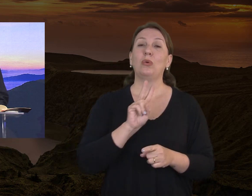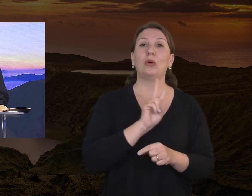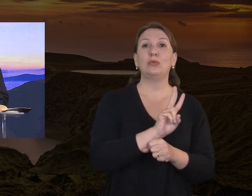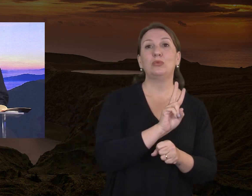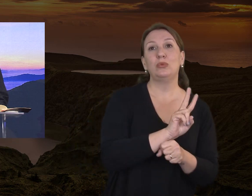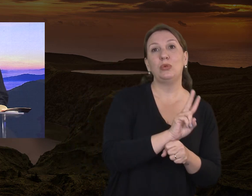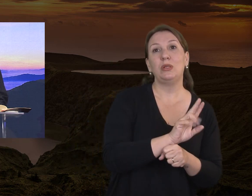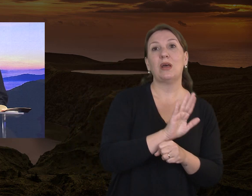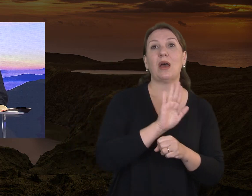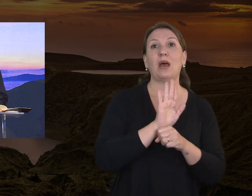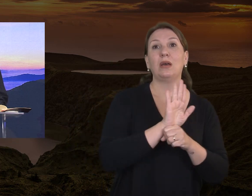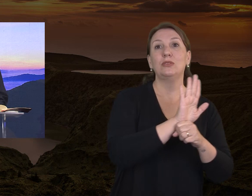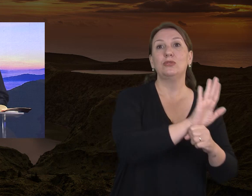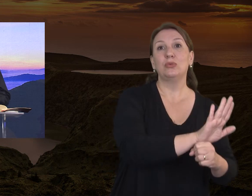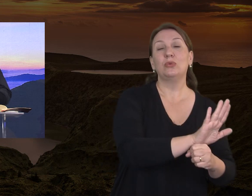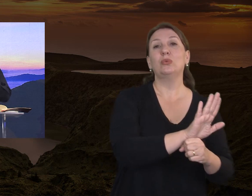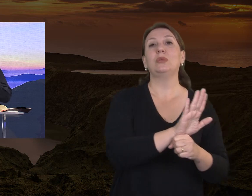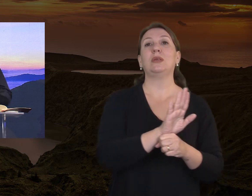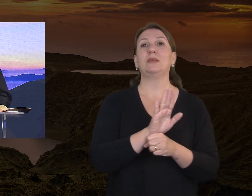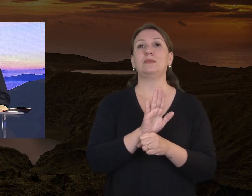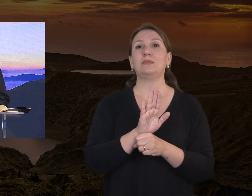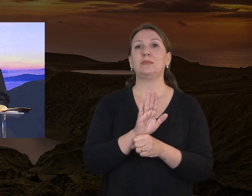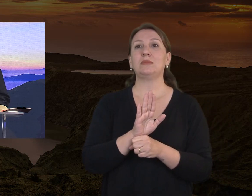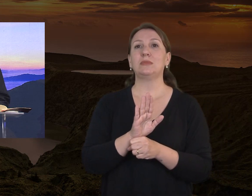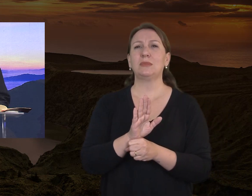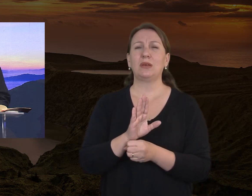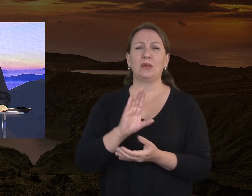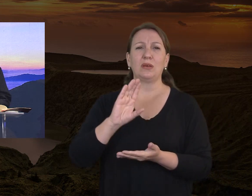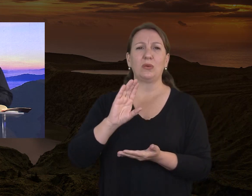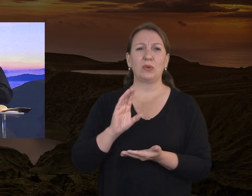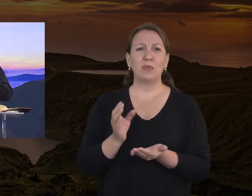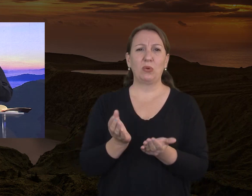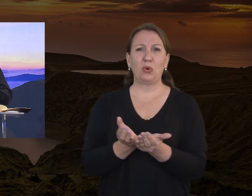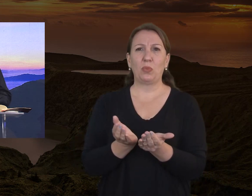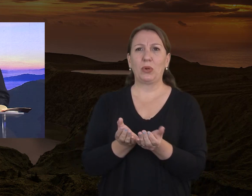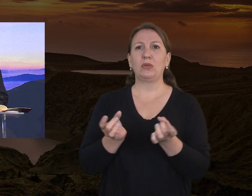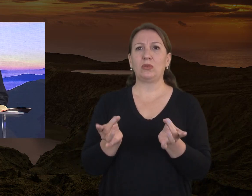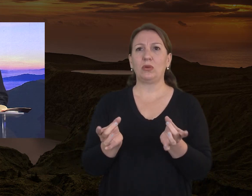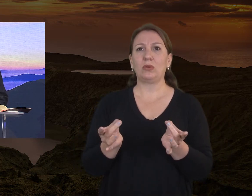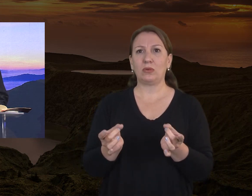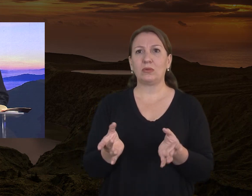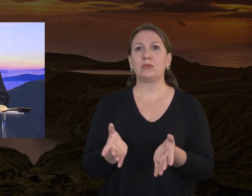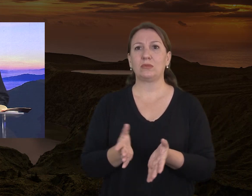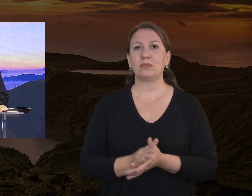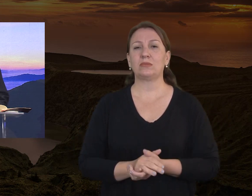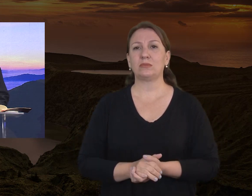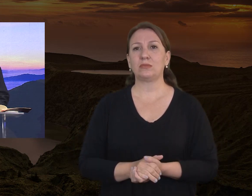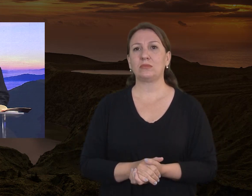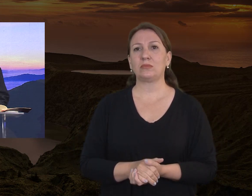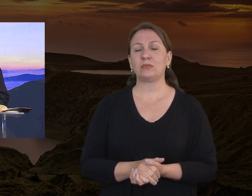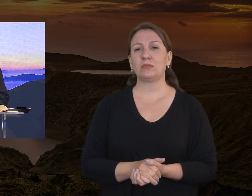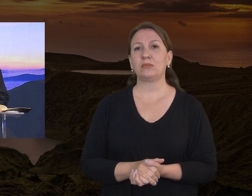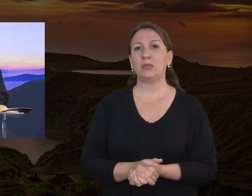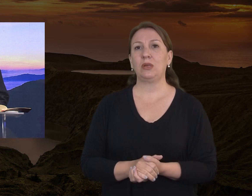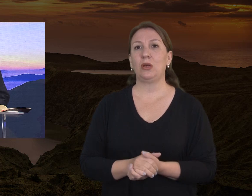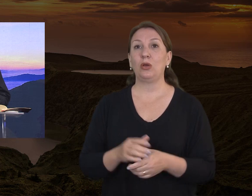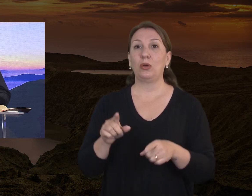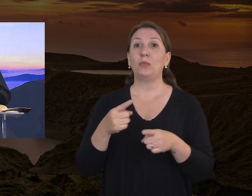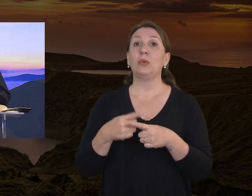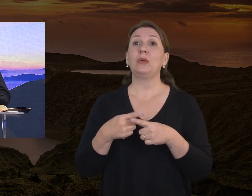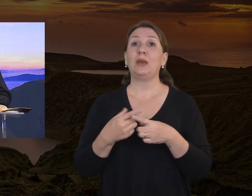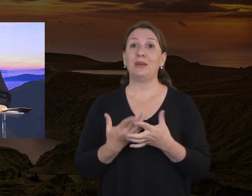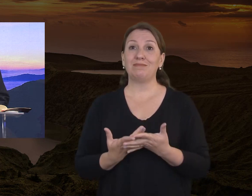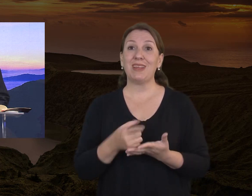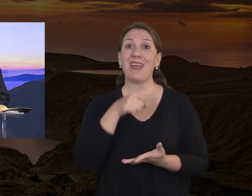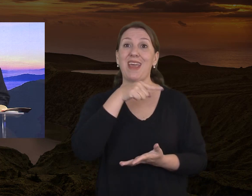comportores. Eles estão na frente da batalha, nas ruas, orando, né, pelas pessoas e também levando a palavra